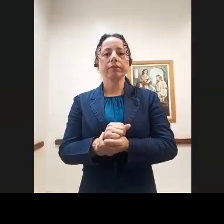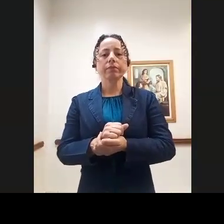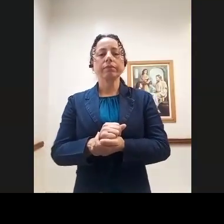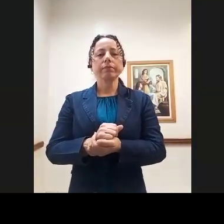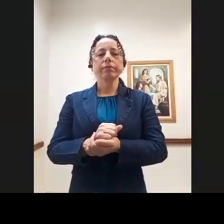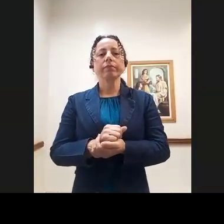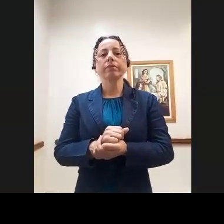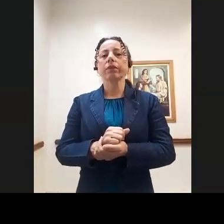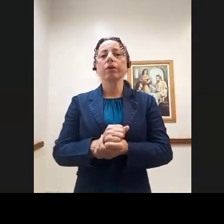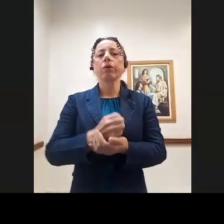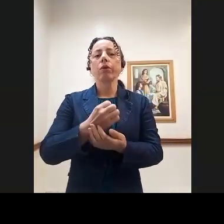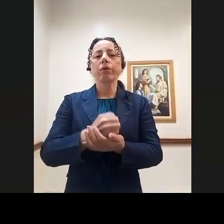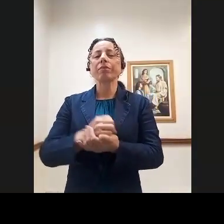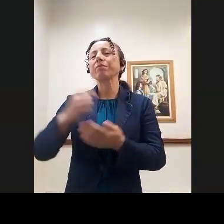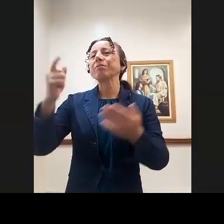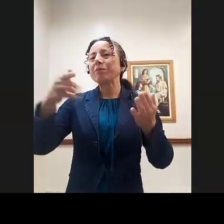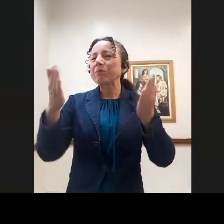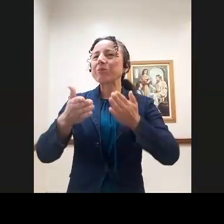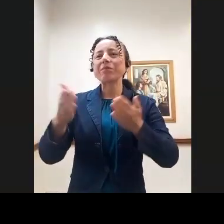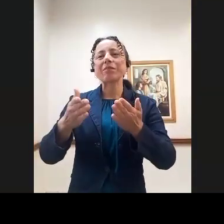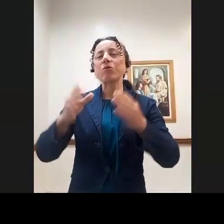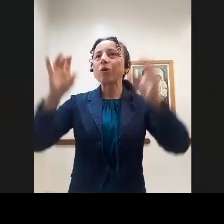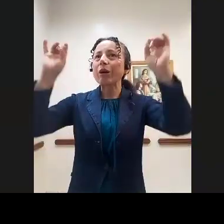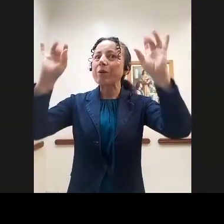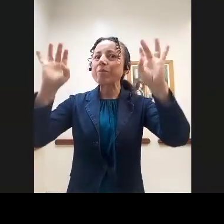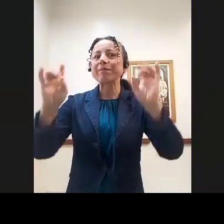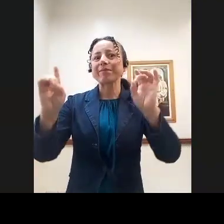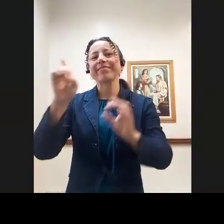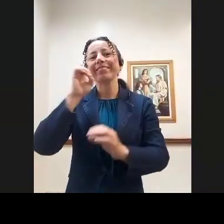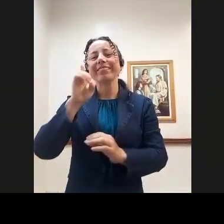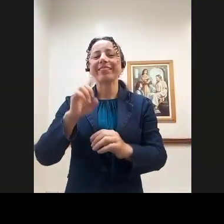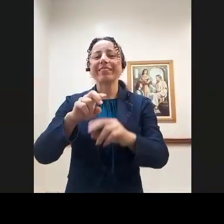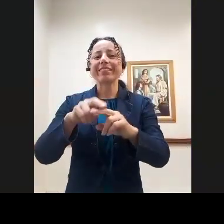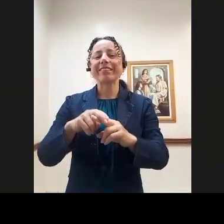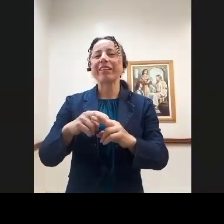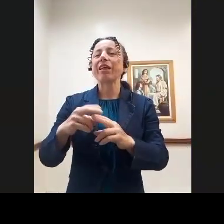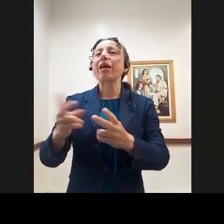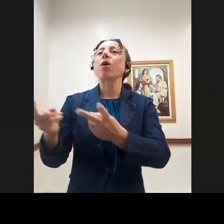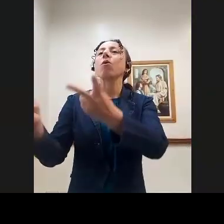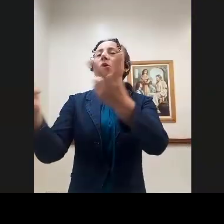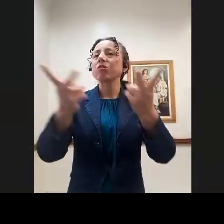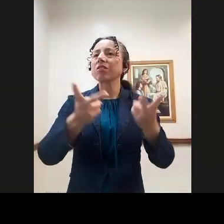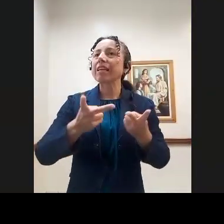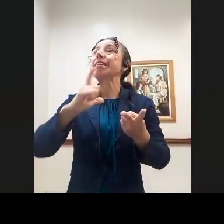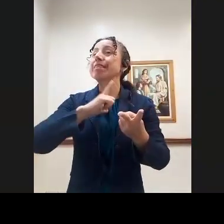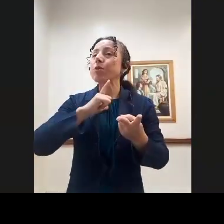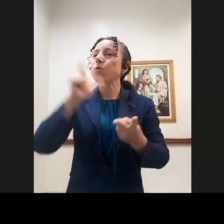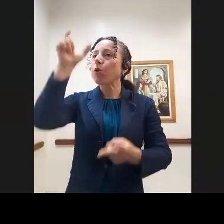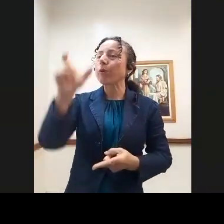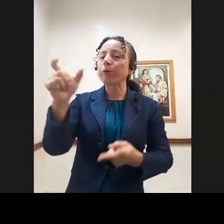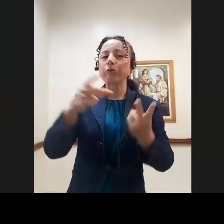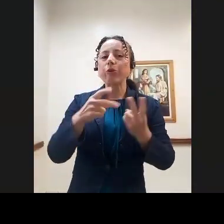Hoje eu vim por um motivo muito especial. Nós estamos com uma visitante, a Elisbeth, que vem sendo acompanhada